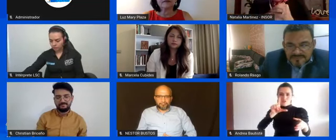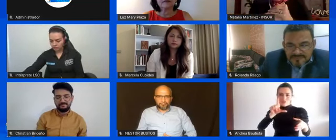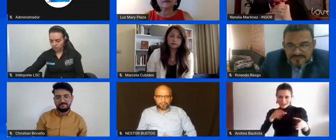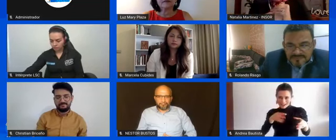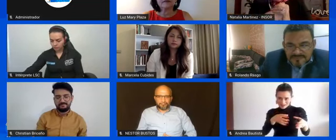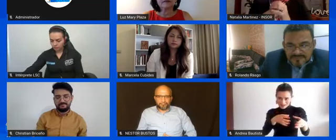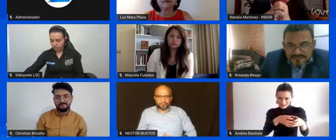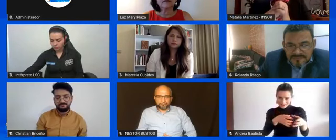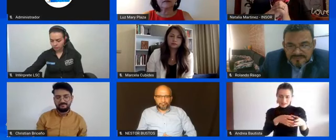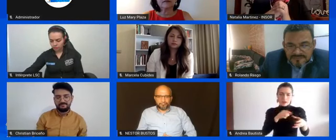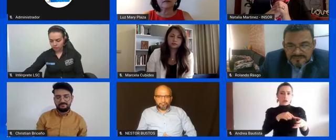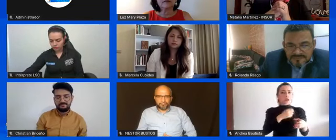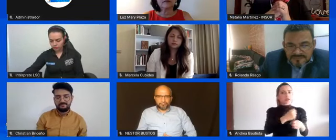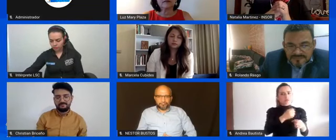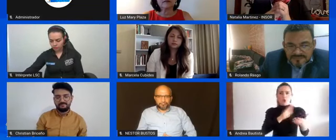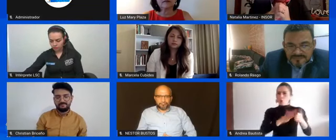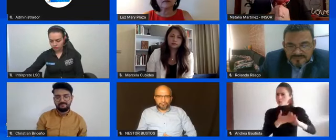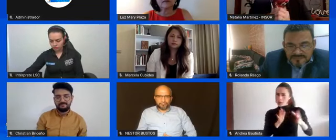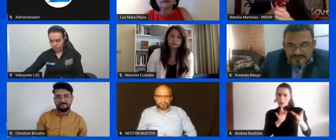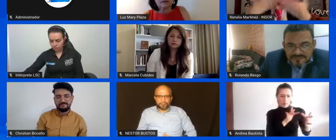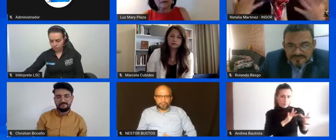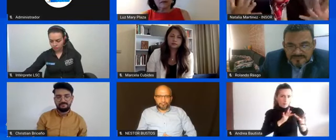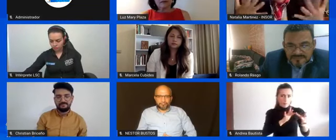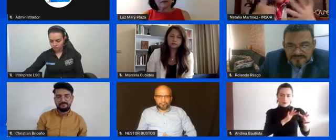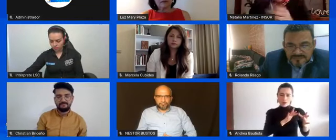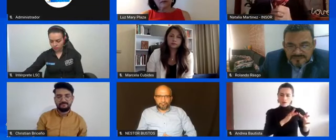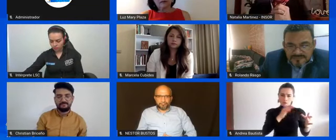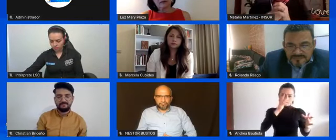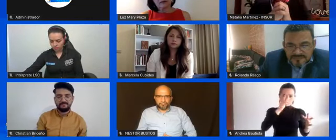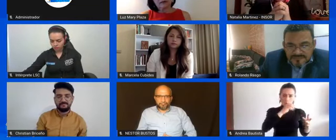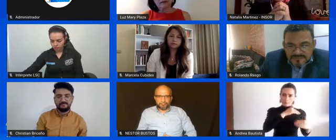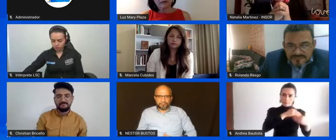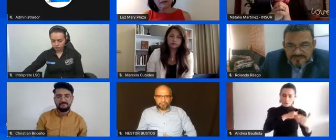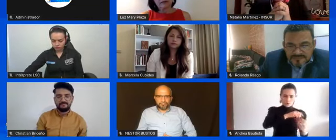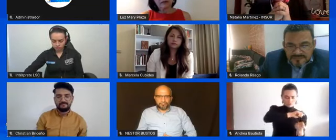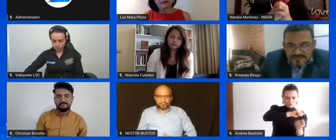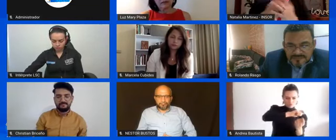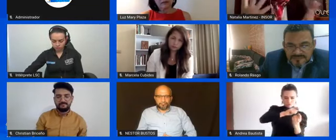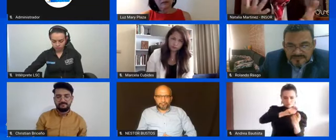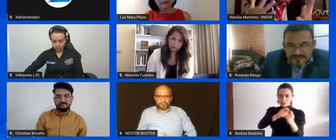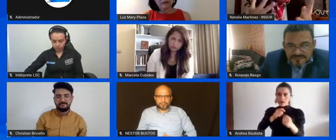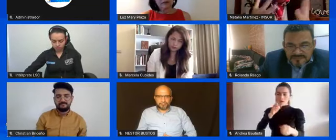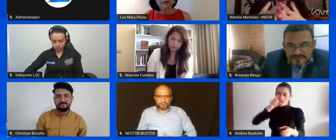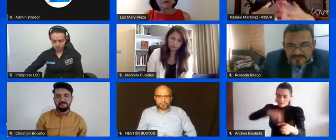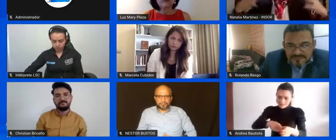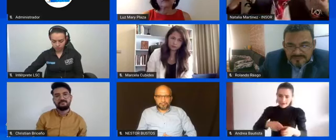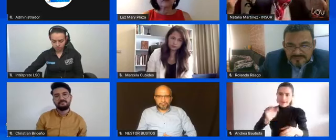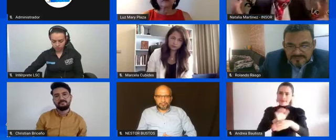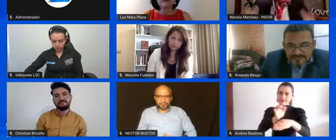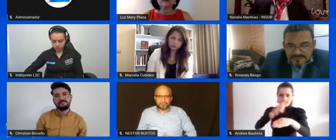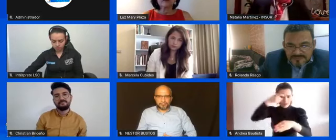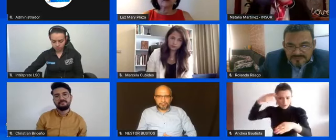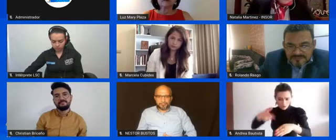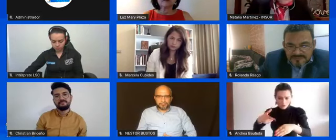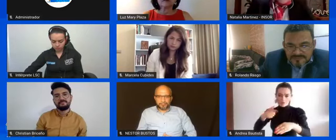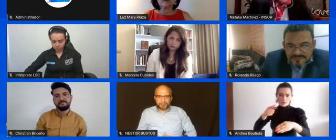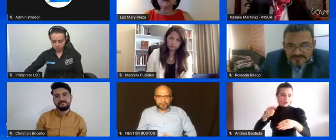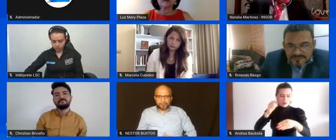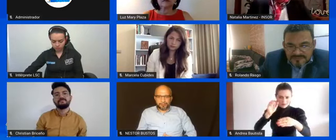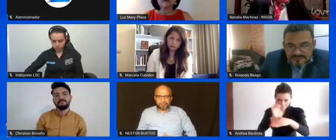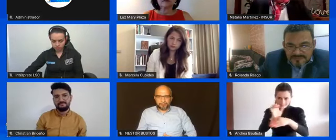llegada a la dirección de una entidad pública? ¿Qué retos te trazaste y cuáles fueron esos mayores logros que tú